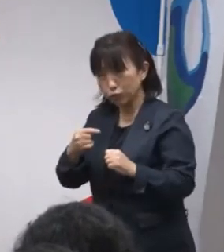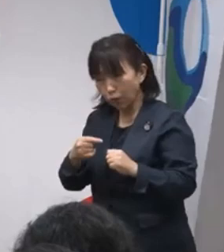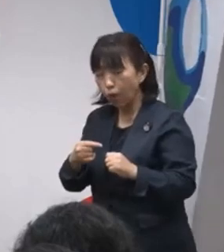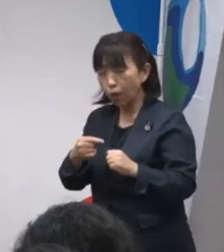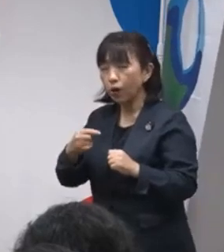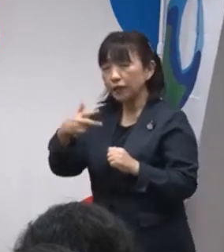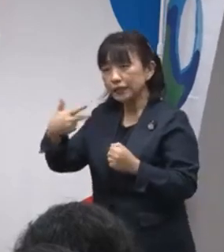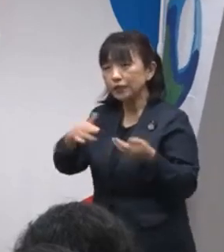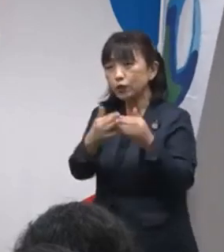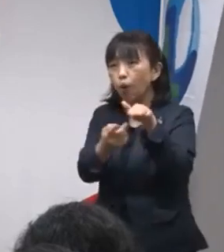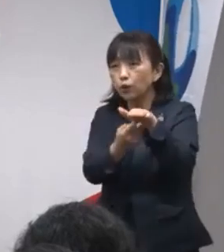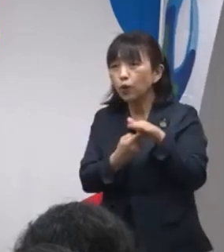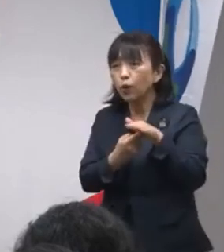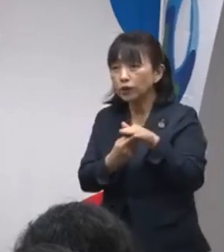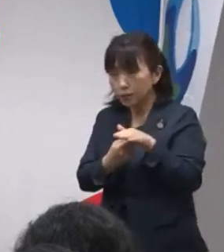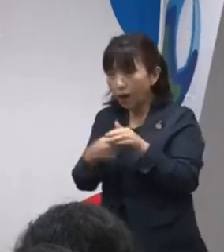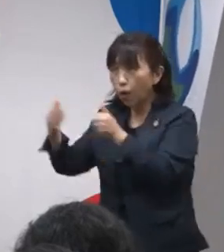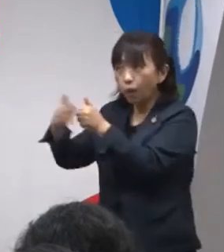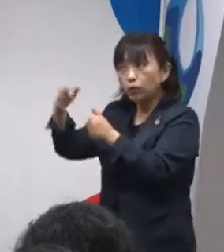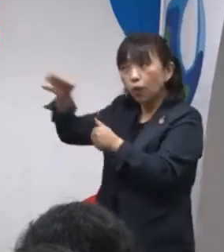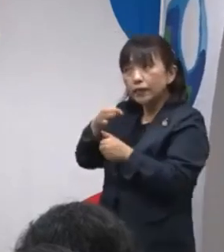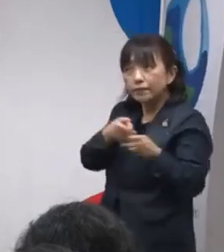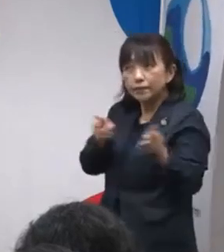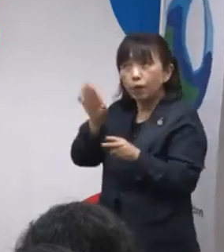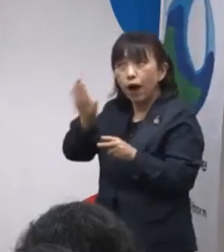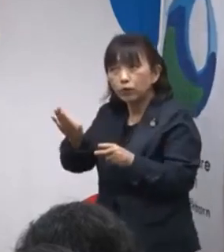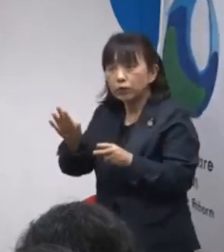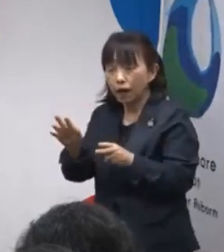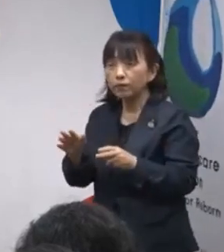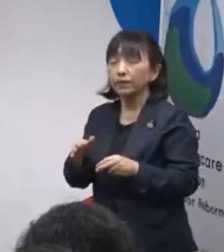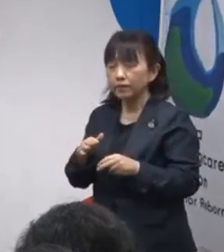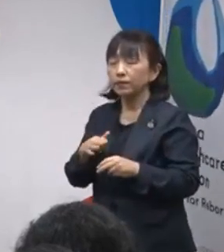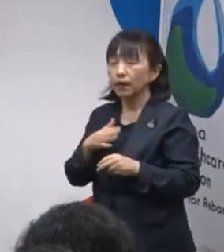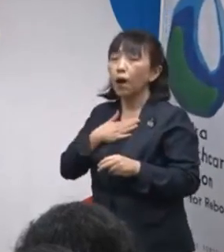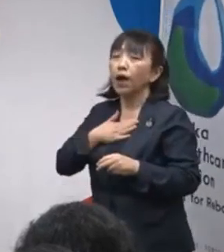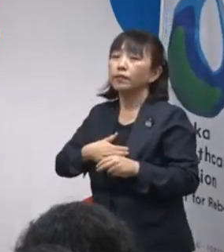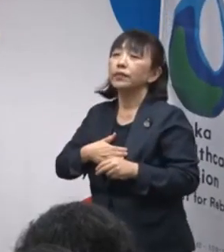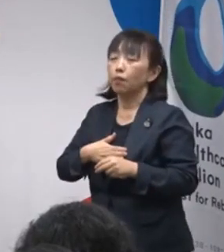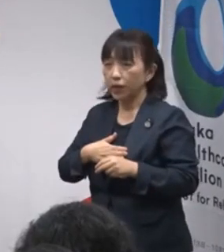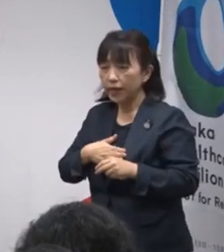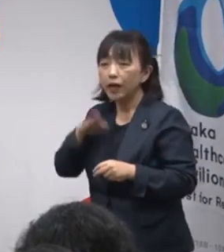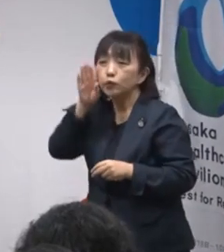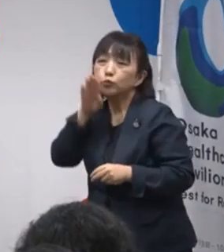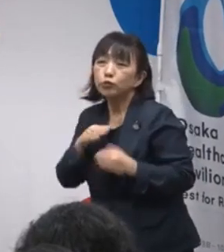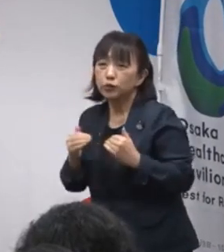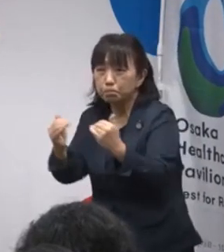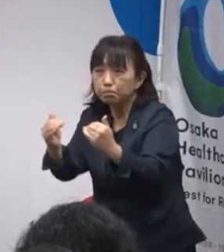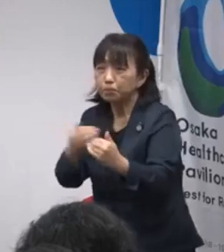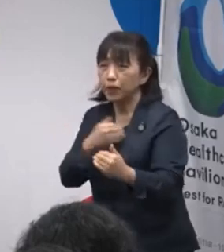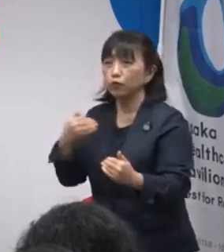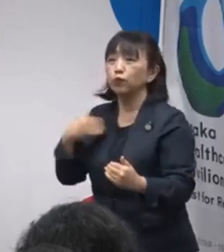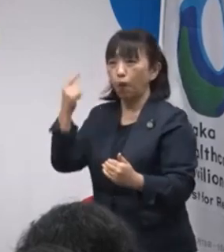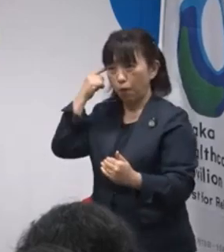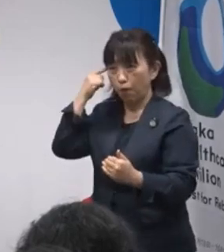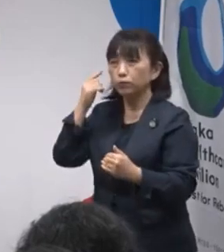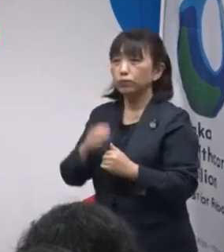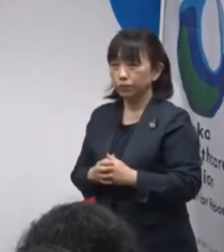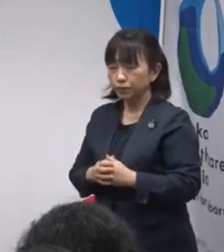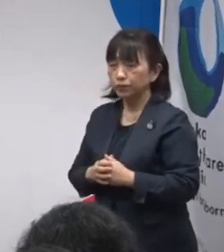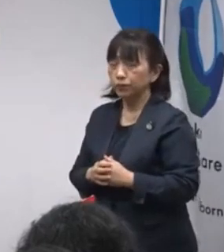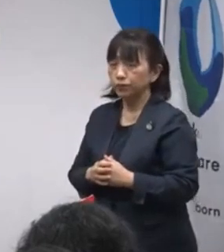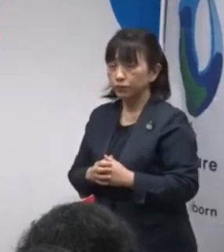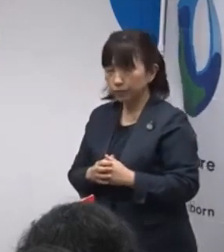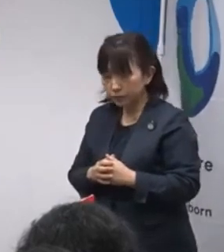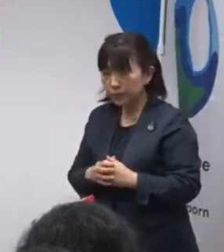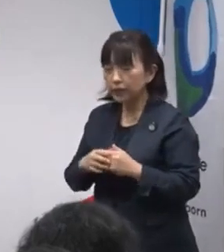かというのを知ってもらえたら、よりスムーズかというふうにも思いますので、またそういった